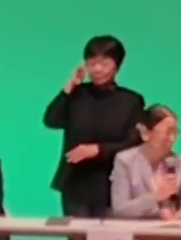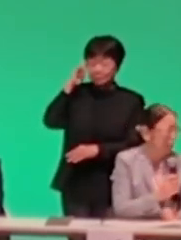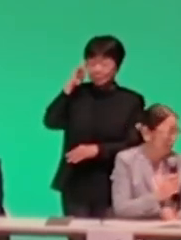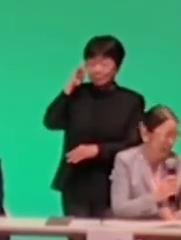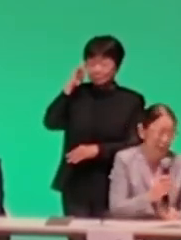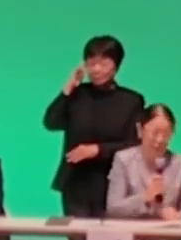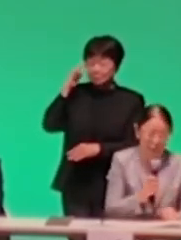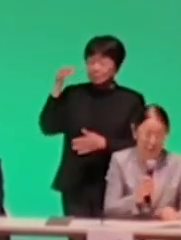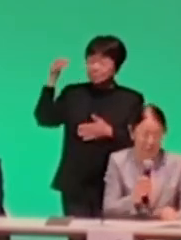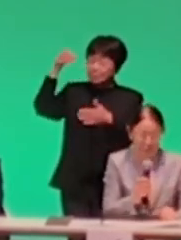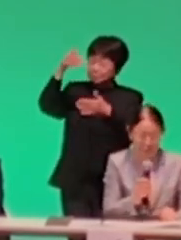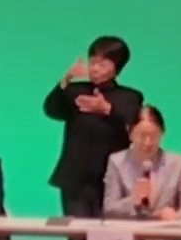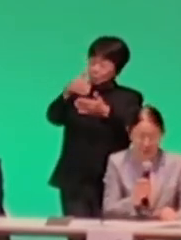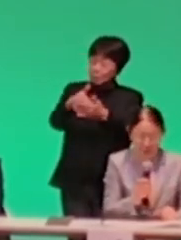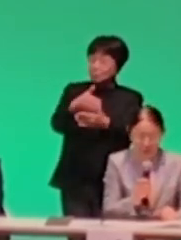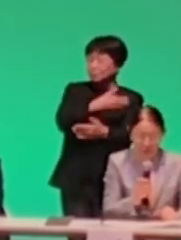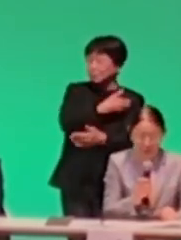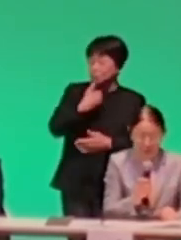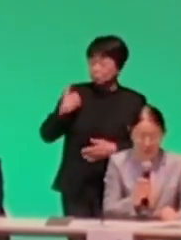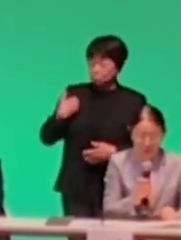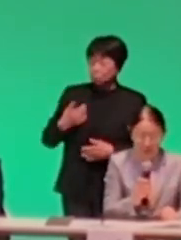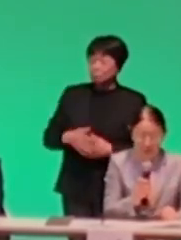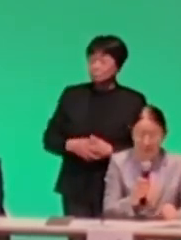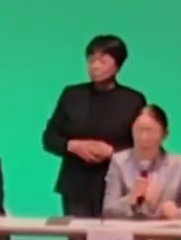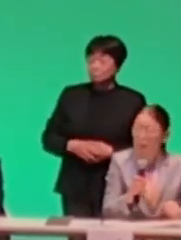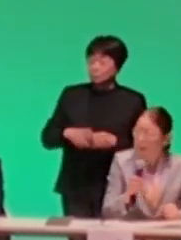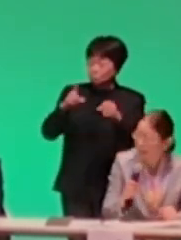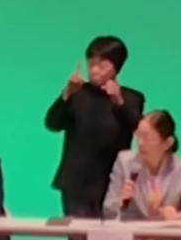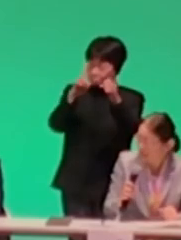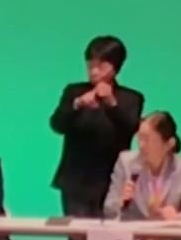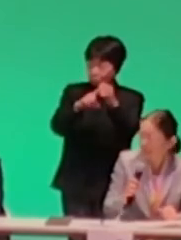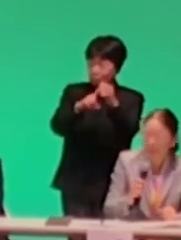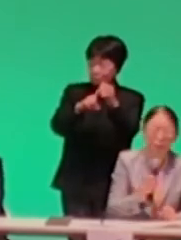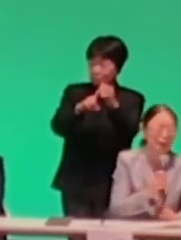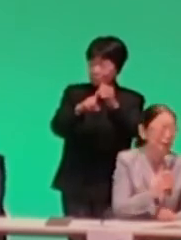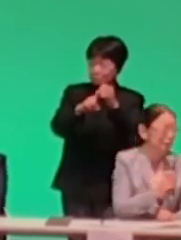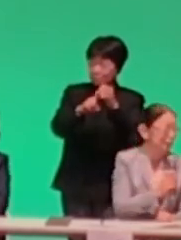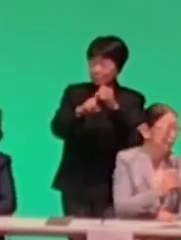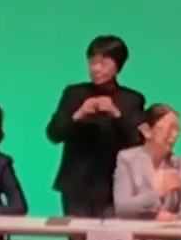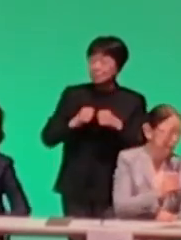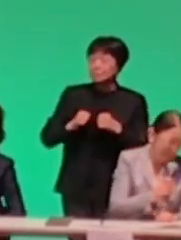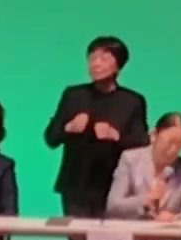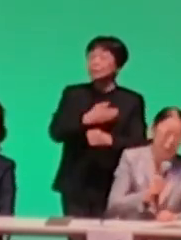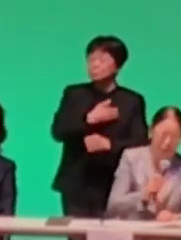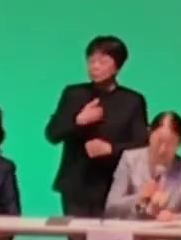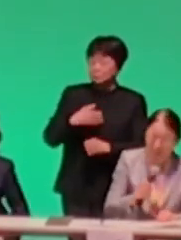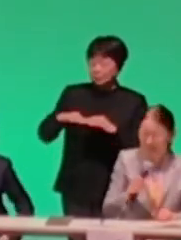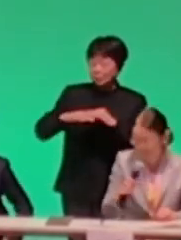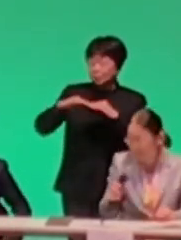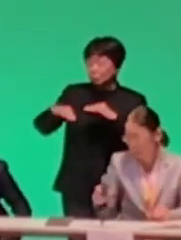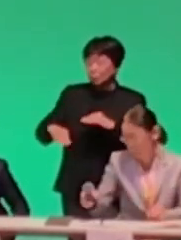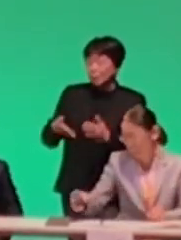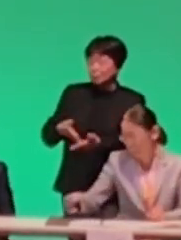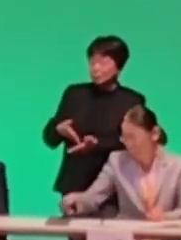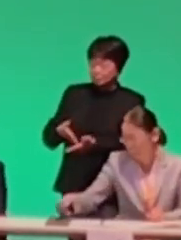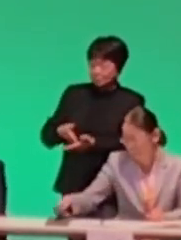着けると思うので、そういうあのことでいいんじゃないのって後半に言っていきたいなと思って